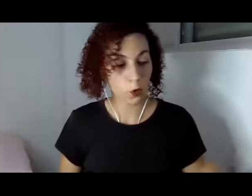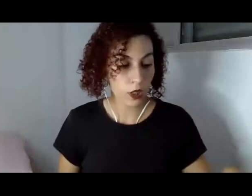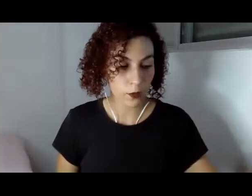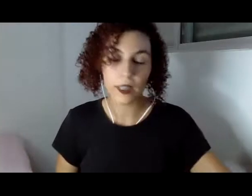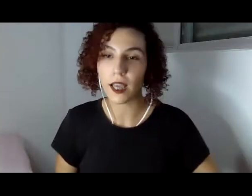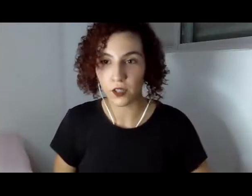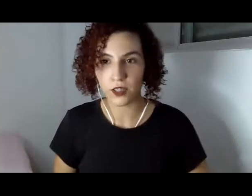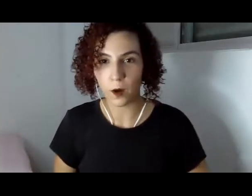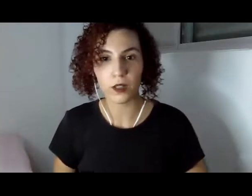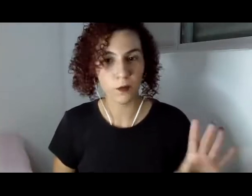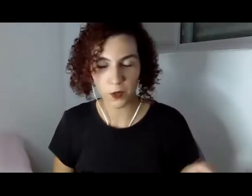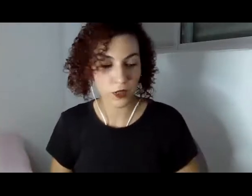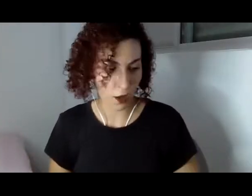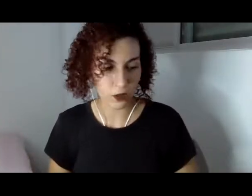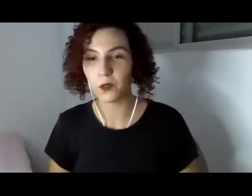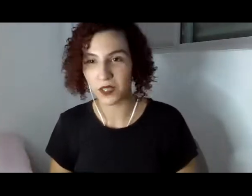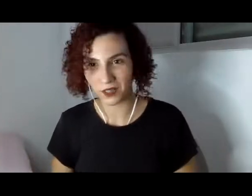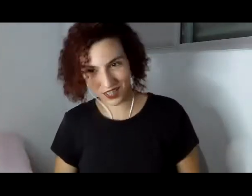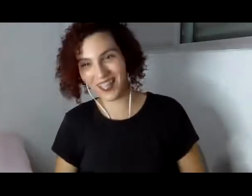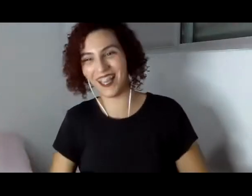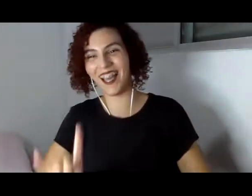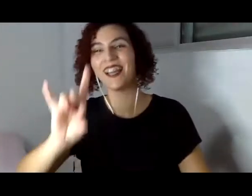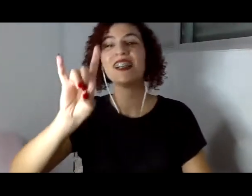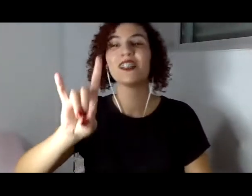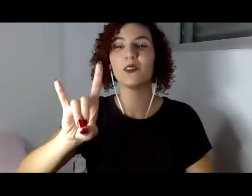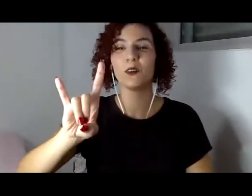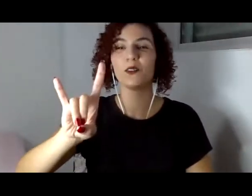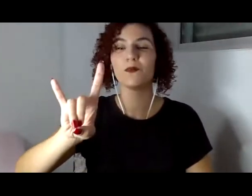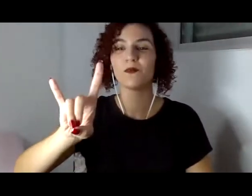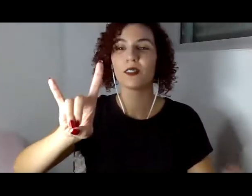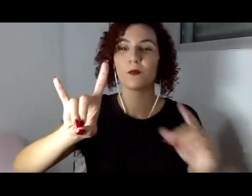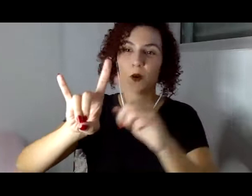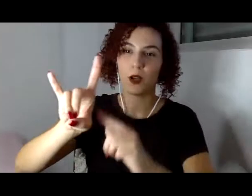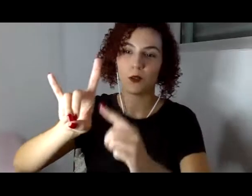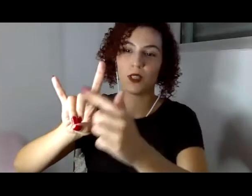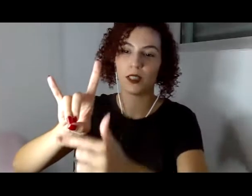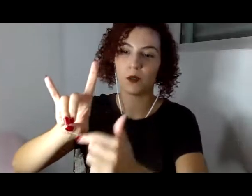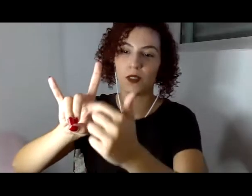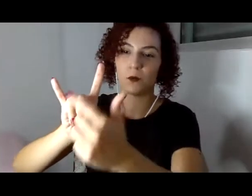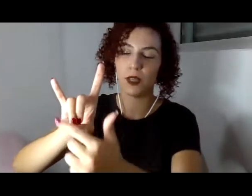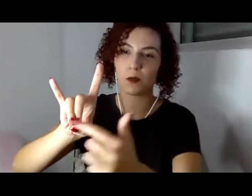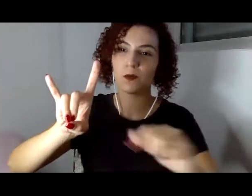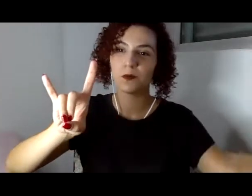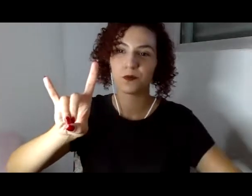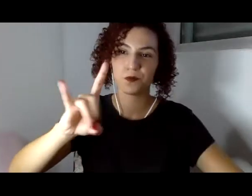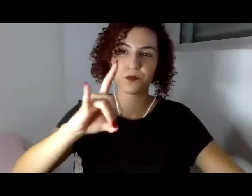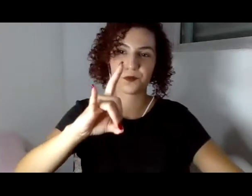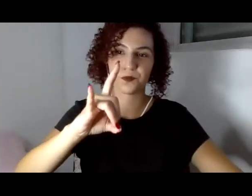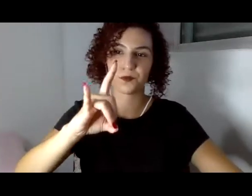Touro, eu tô colando aqui, tá, gente? Da ordem, que eu não sei a ordem dos signos. Touro, por causa do desenhozinho